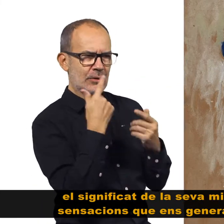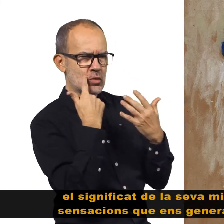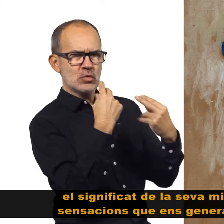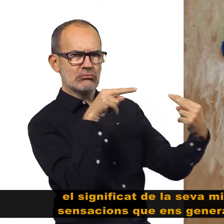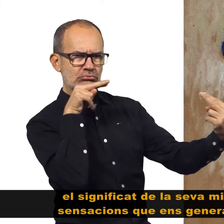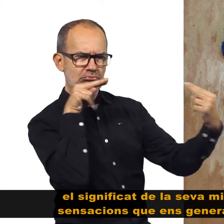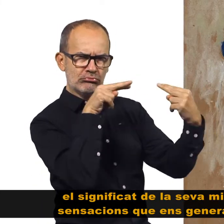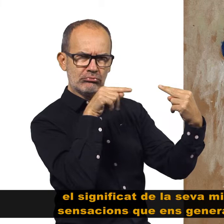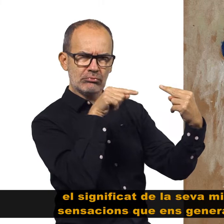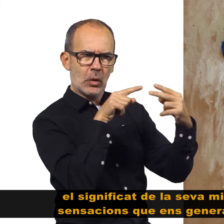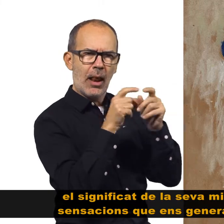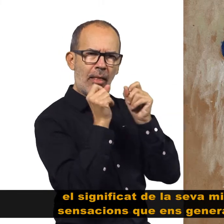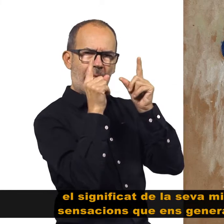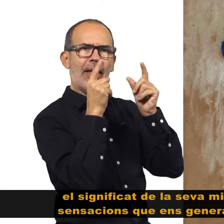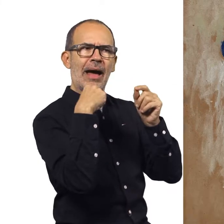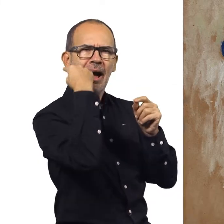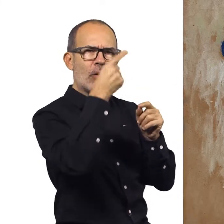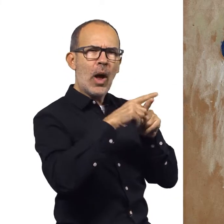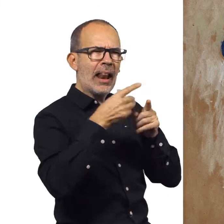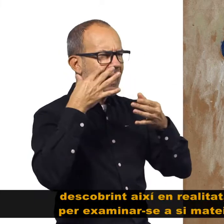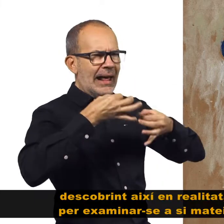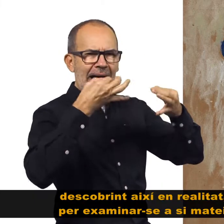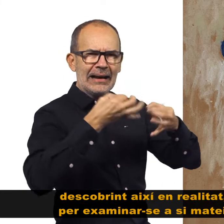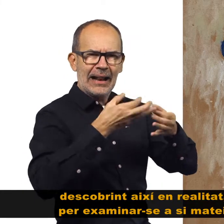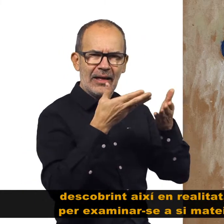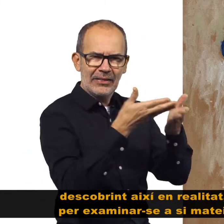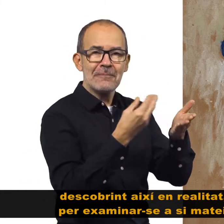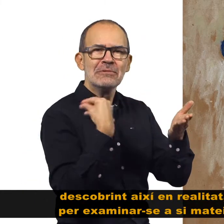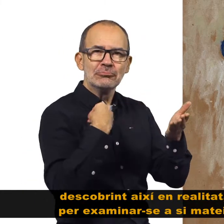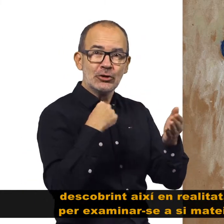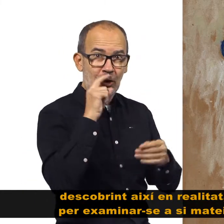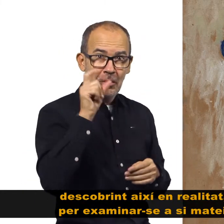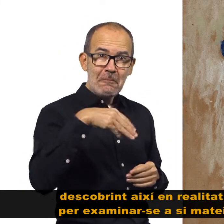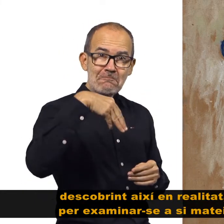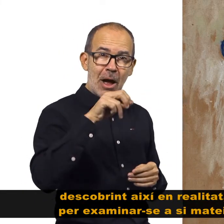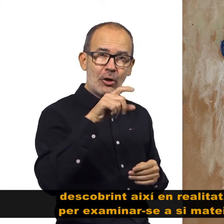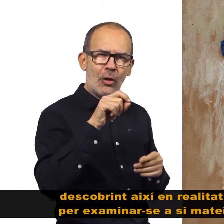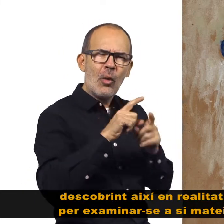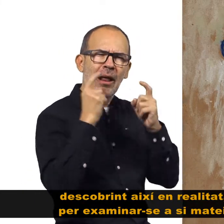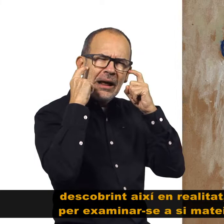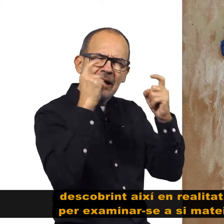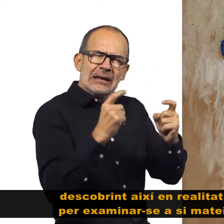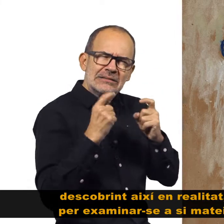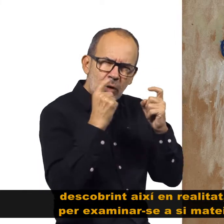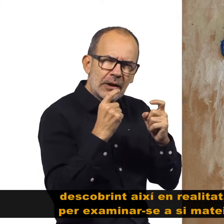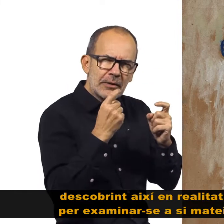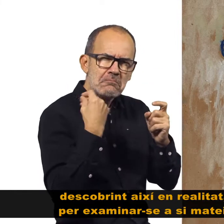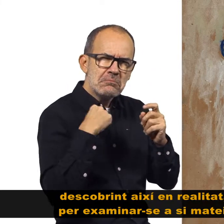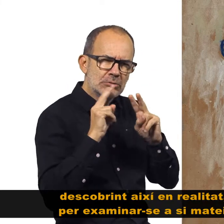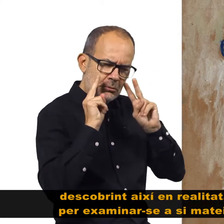ens genera tornar-li l'esguard, descobrint així, en realitat, l'esforç de Manolo per examinar-se a si mateix davant